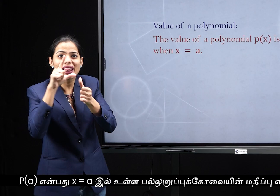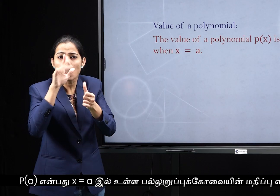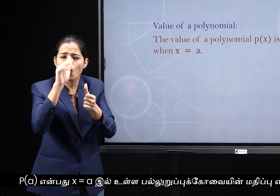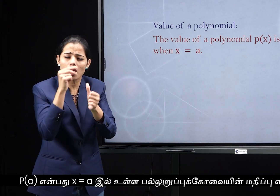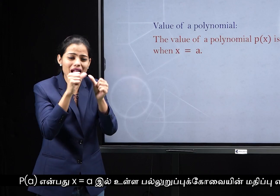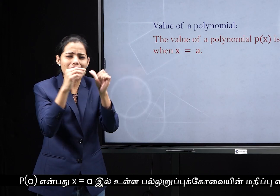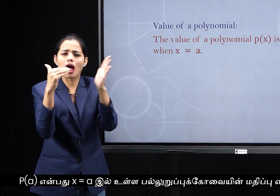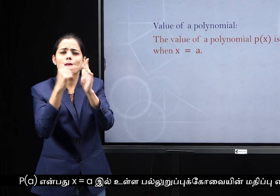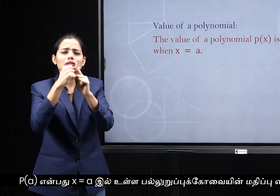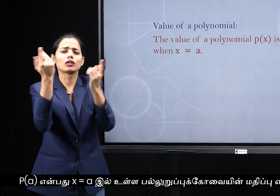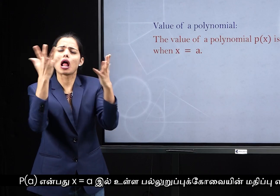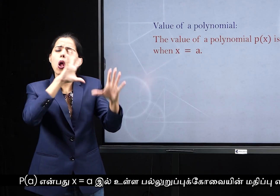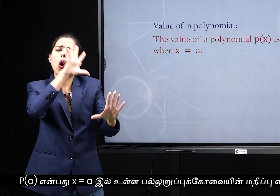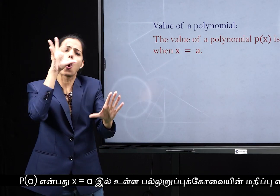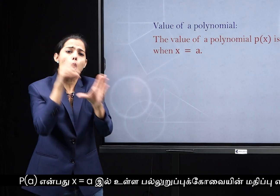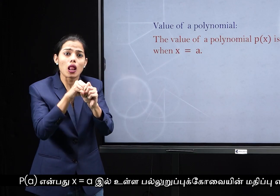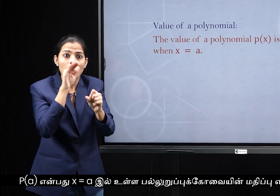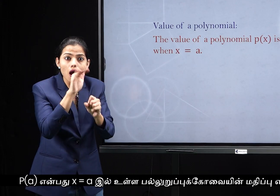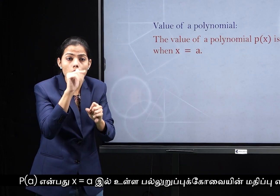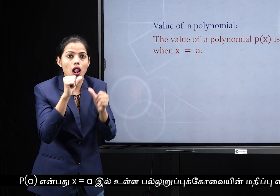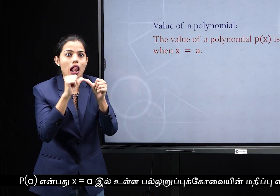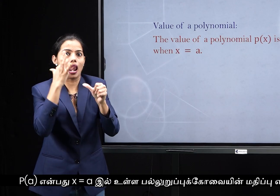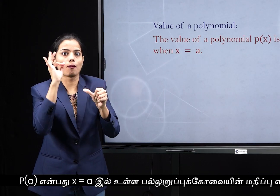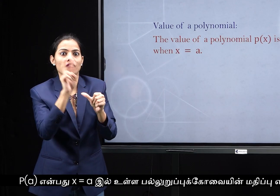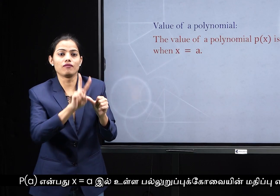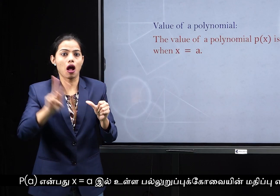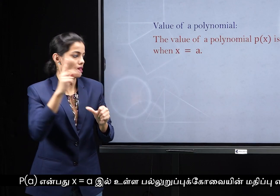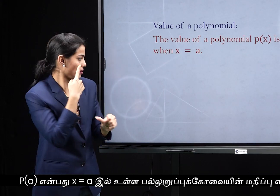உள்ள பல்லுறுப்புக்கோவையின் மதிப்பு என்று அழைக்கப்படுகிறது.